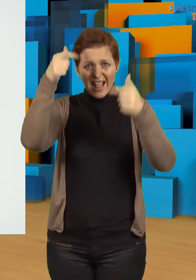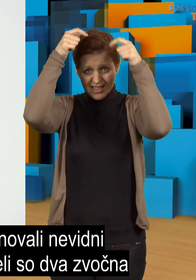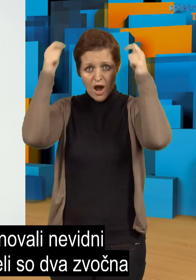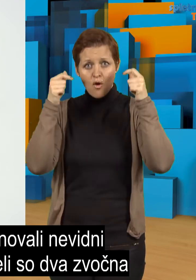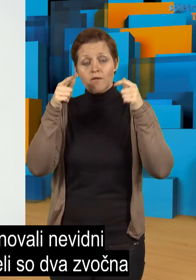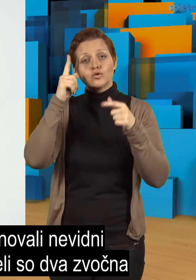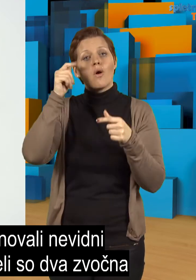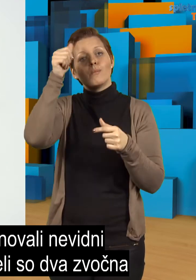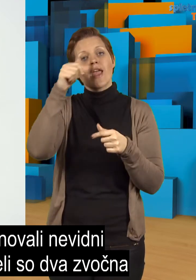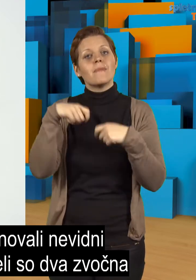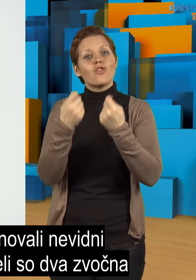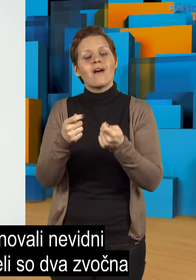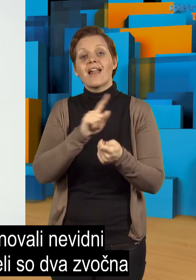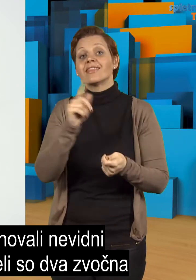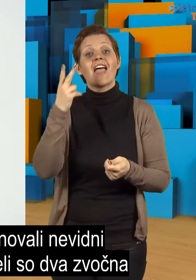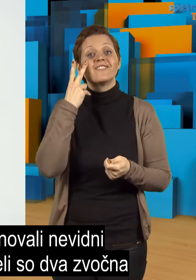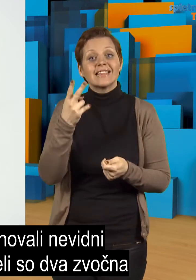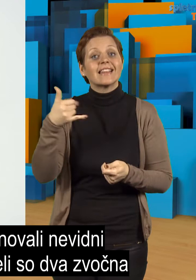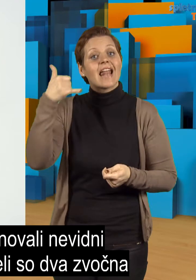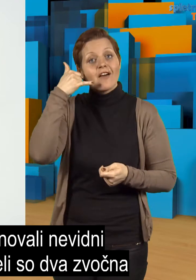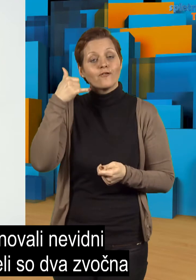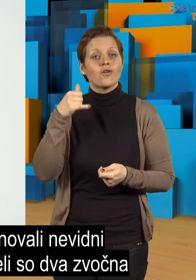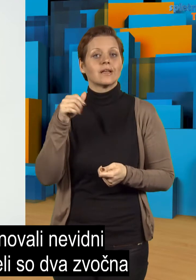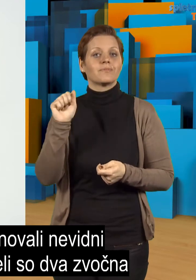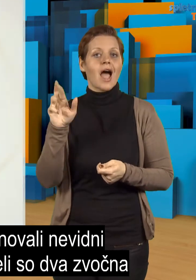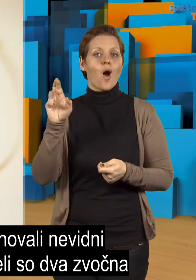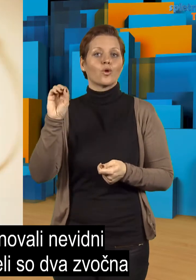Te trakove so poimenovali nevidni telefoni auroleze.